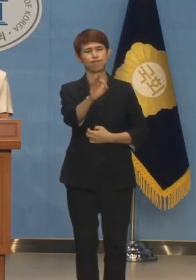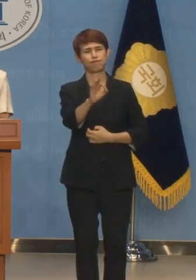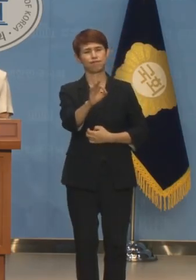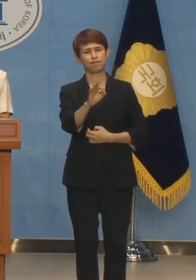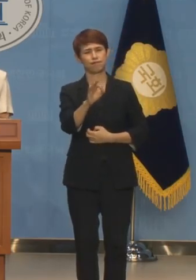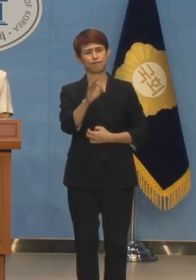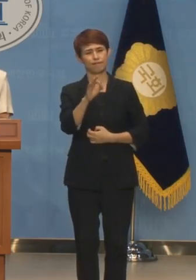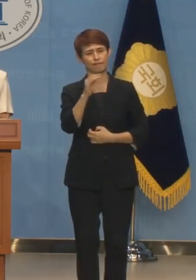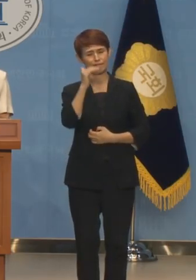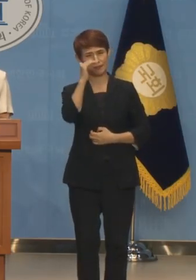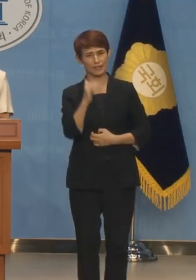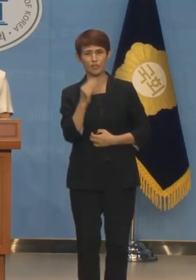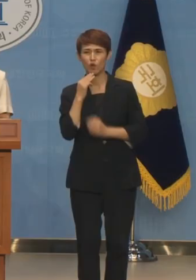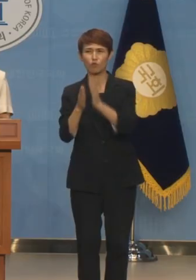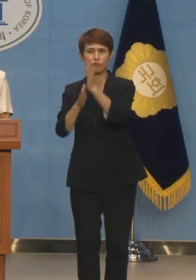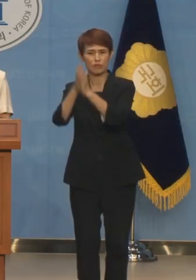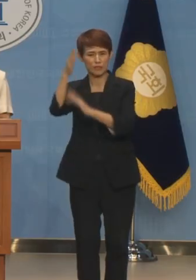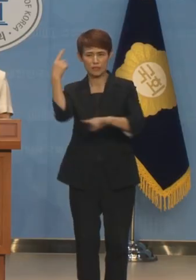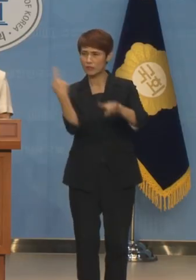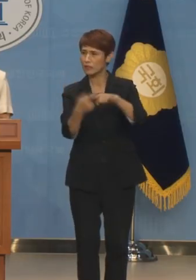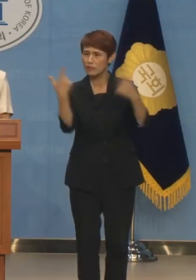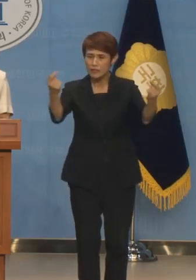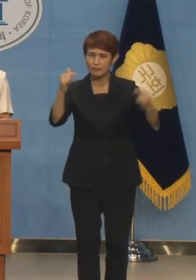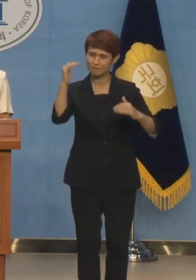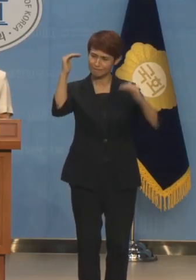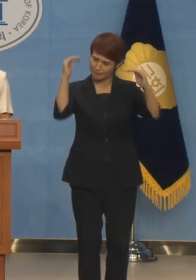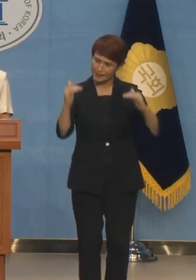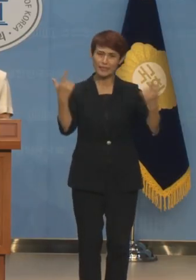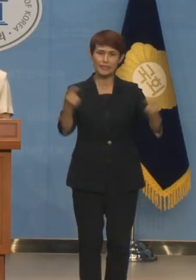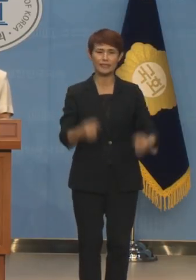수준이 서울시와 다를 바가 없습니다.